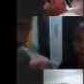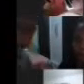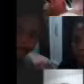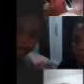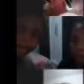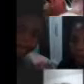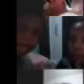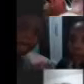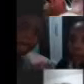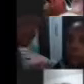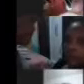Sim!